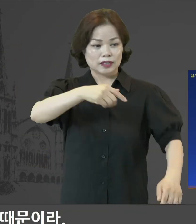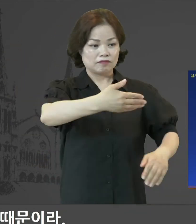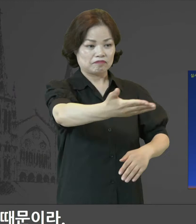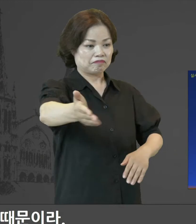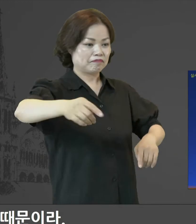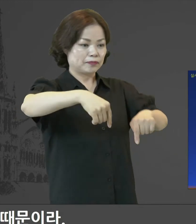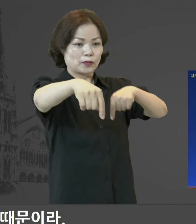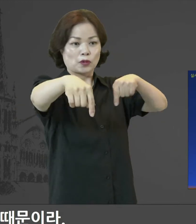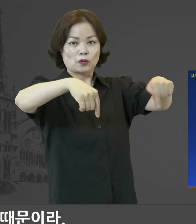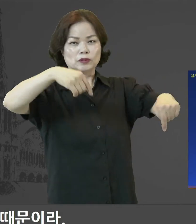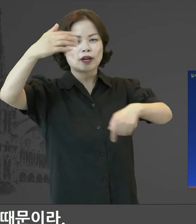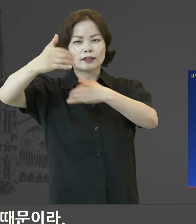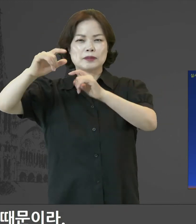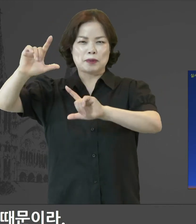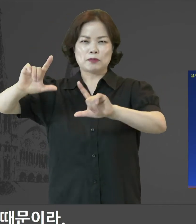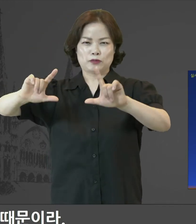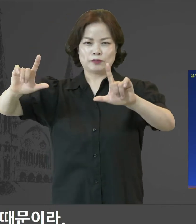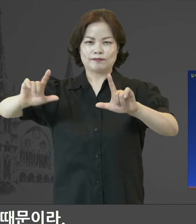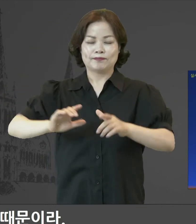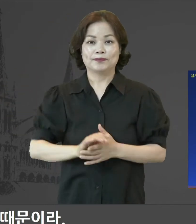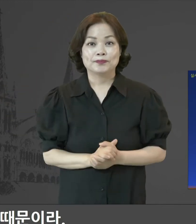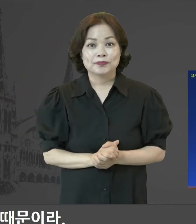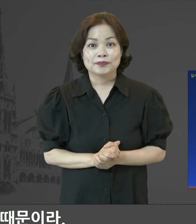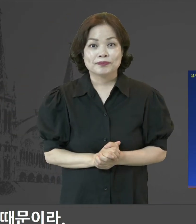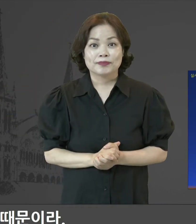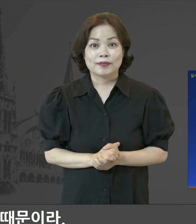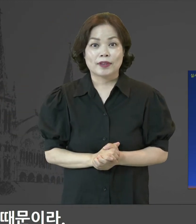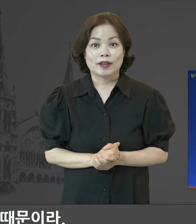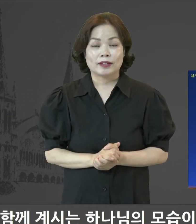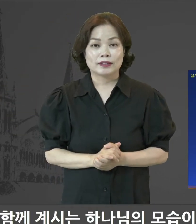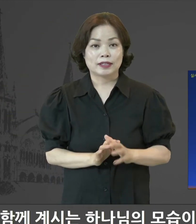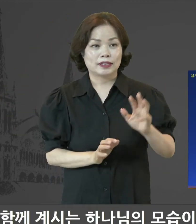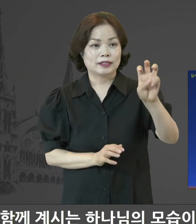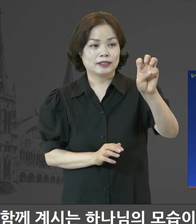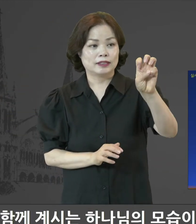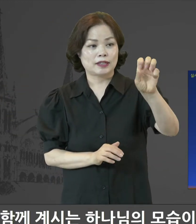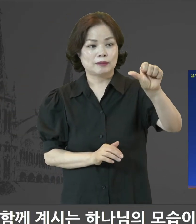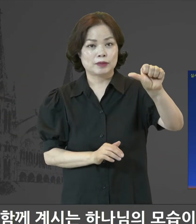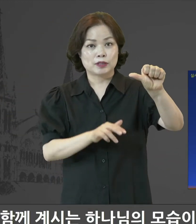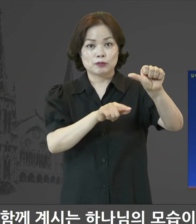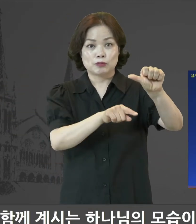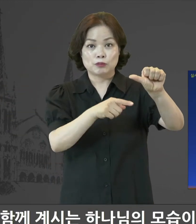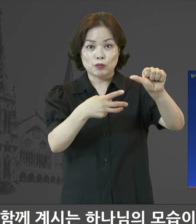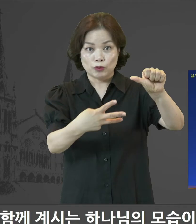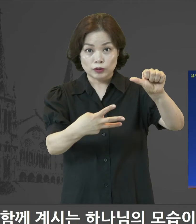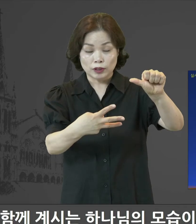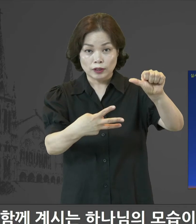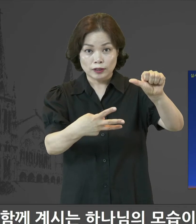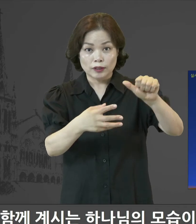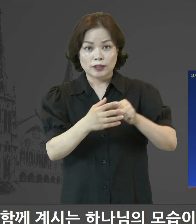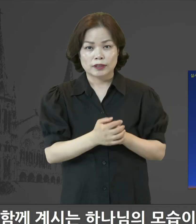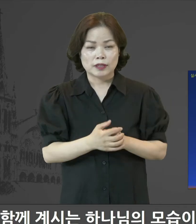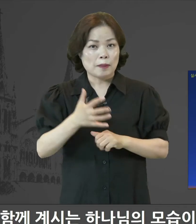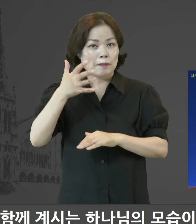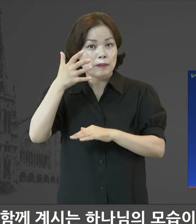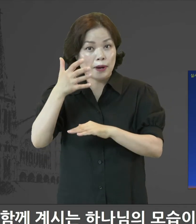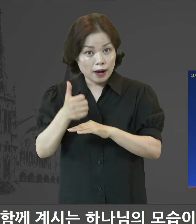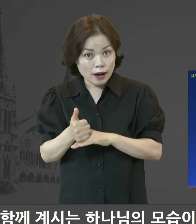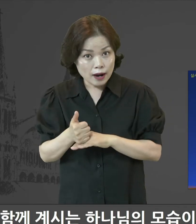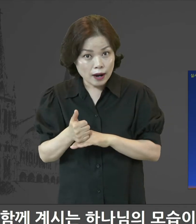통치하시는 하나님의 모습이 나타납니다. 그런데 35절 끝절로 빨리 달려가 보면 맨 마지막